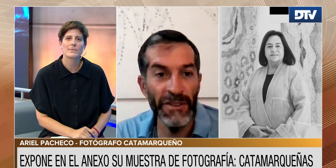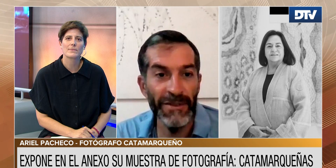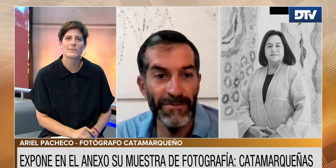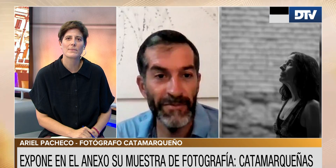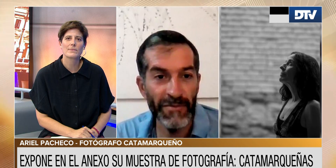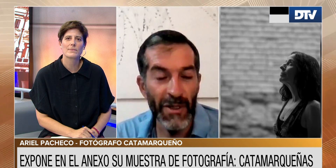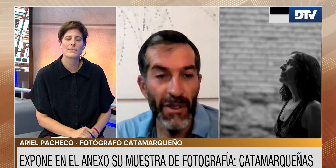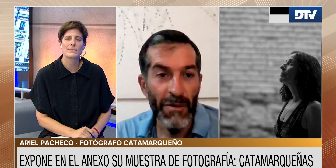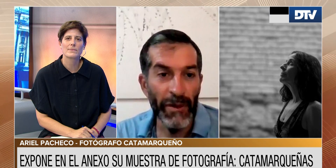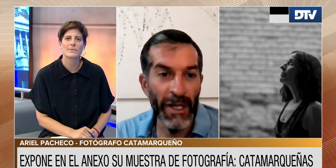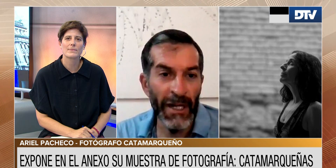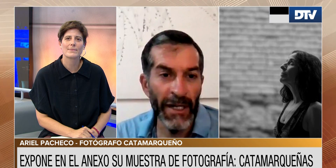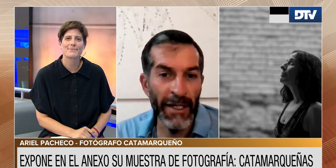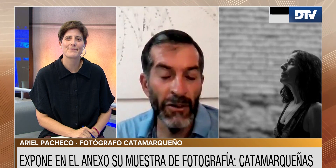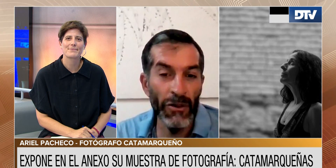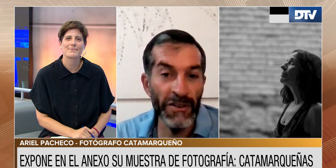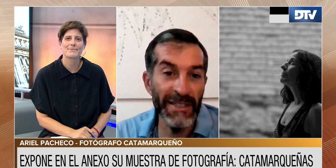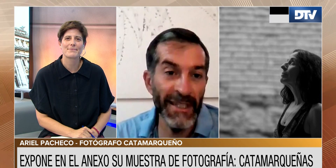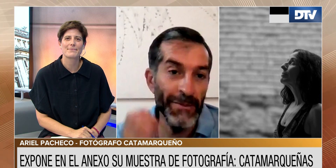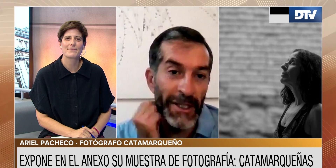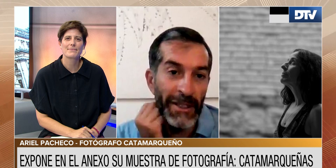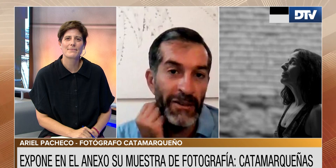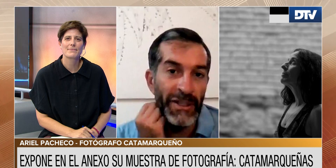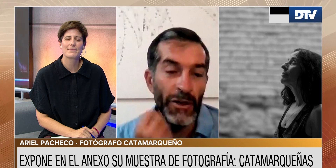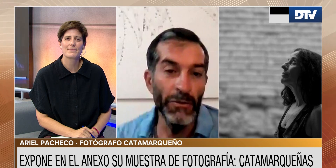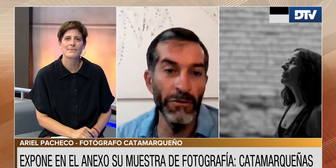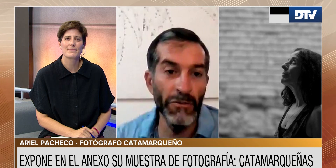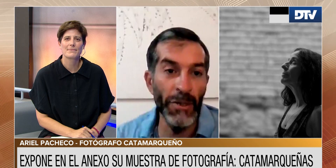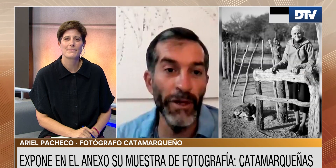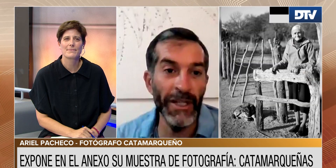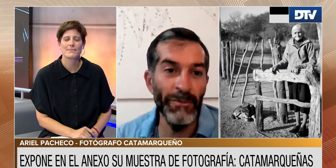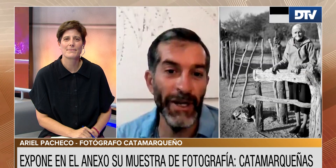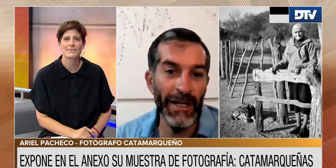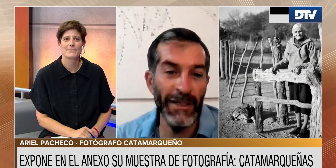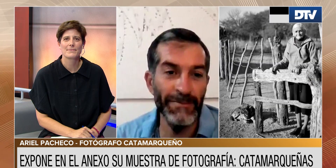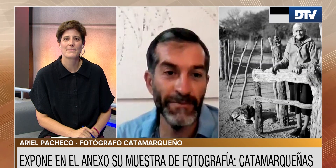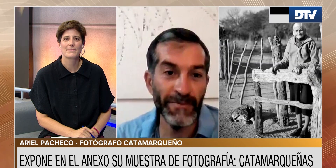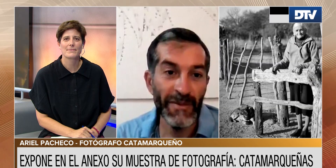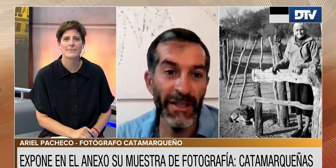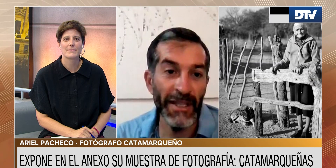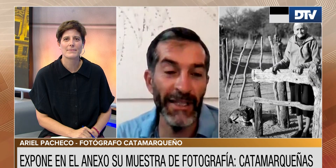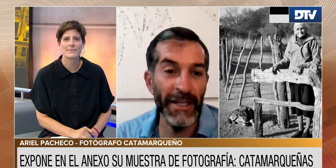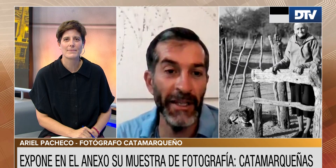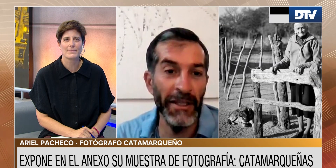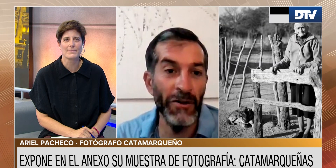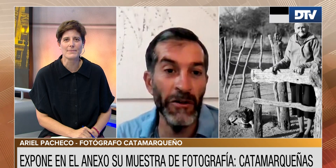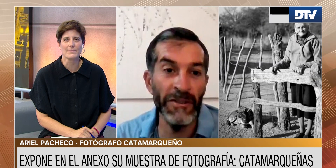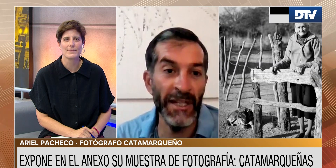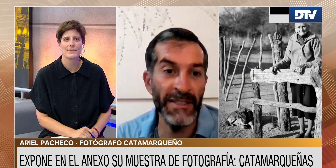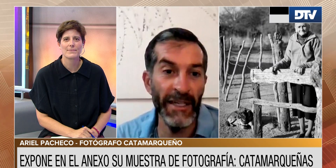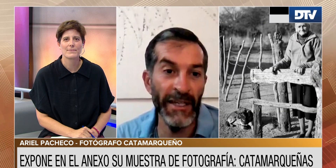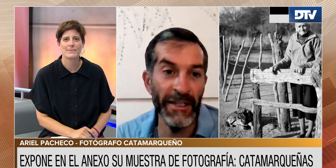de cada cosa. Para conocer realmente, o sea, es como una puerta para tratar